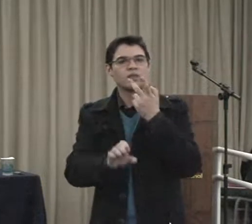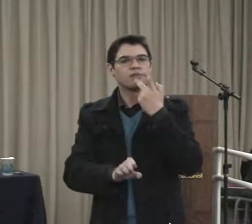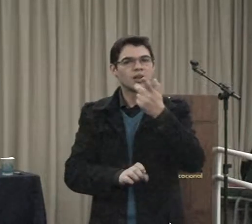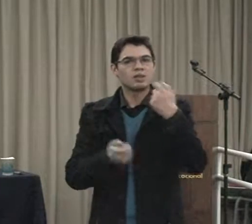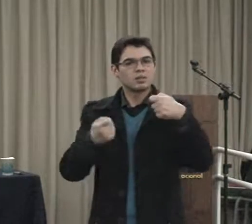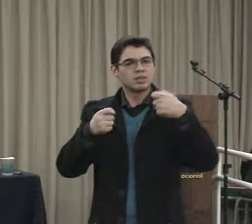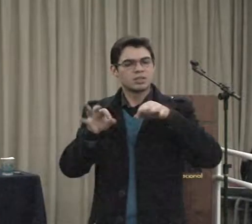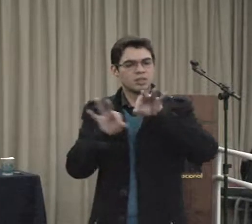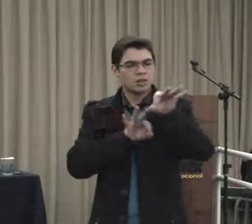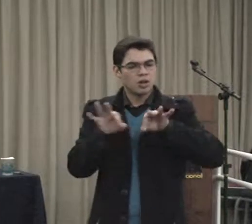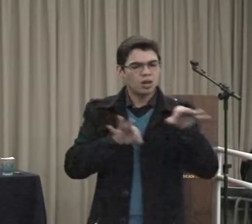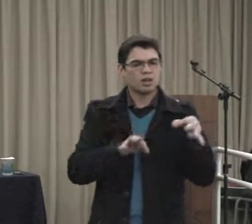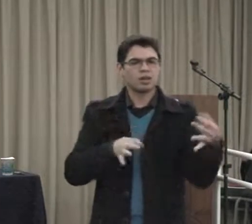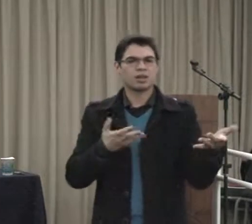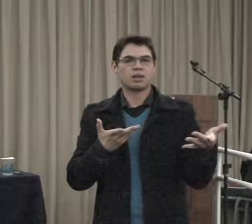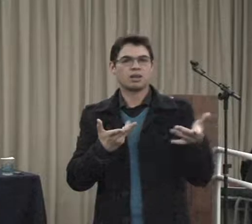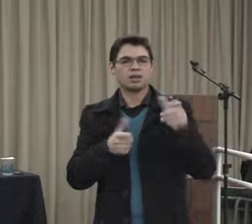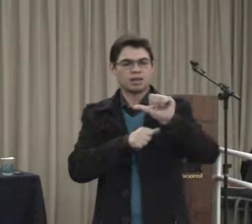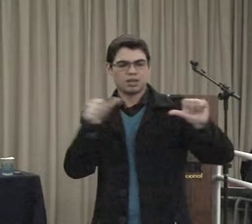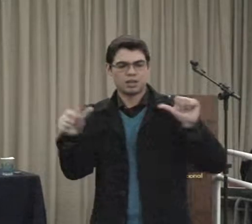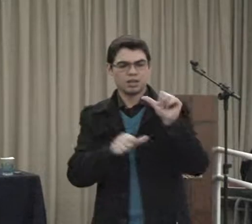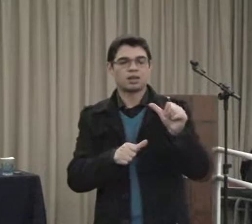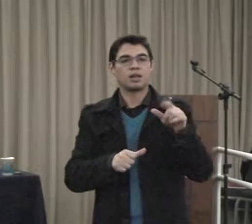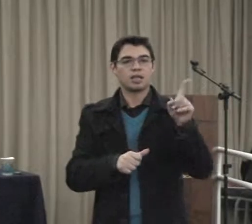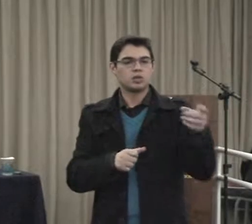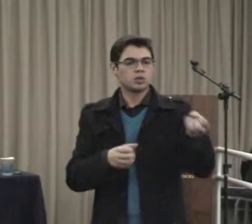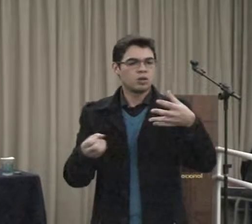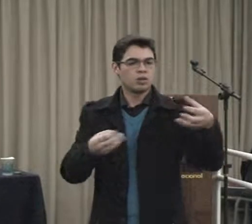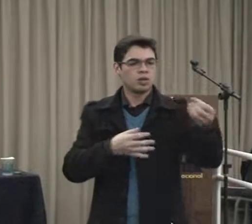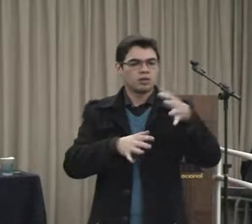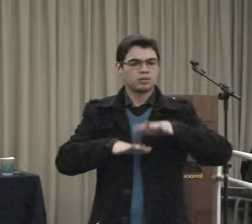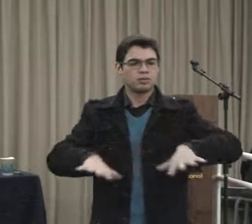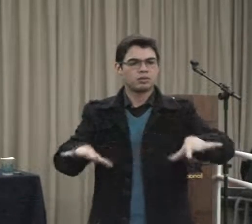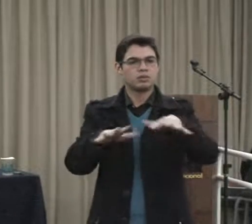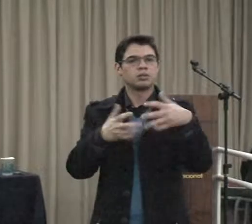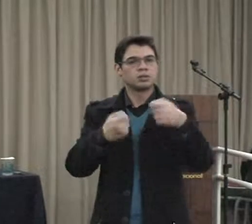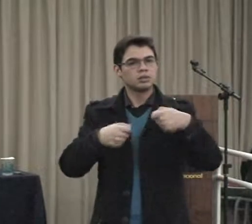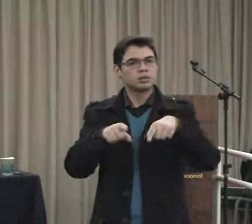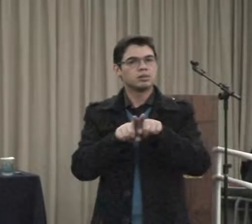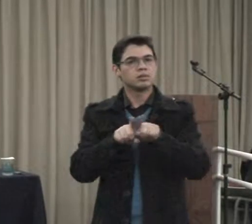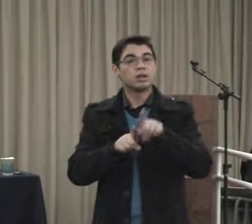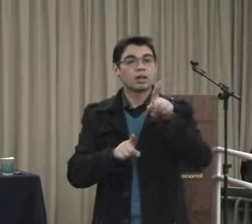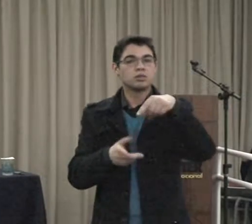processos, novos mercados. Isso é sustentabilidade.